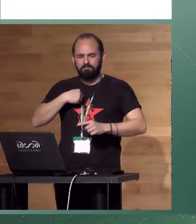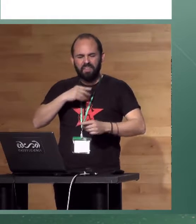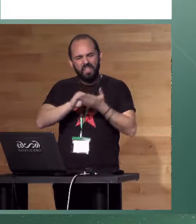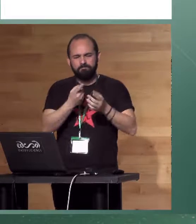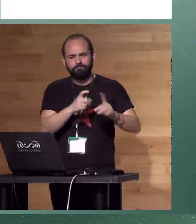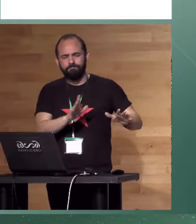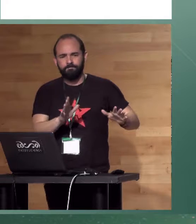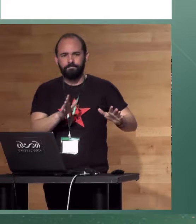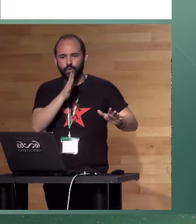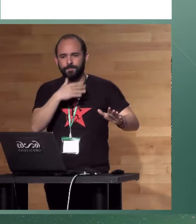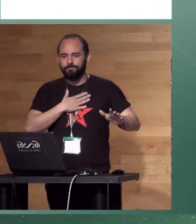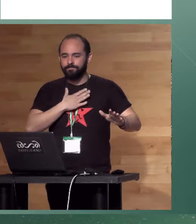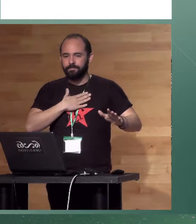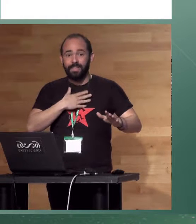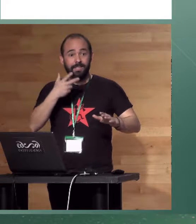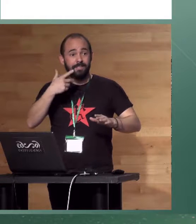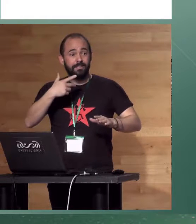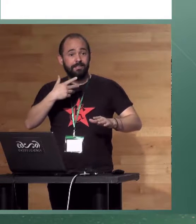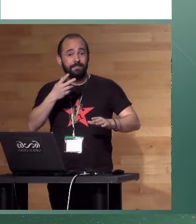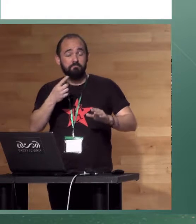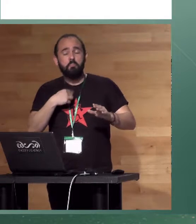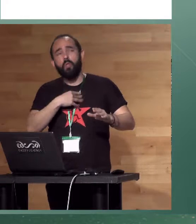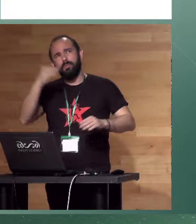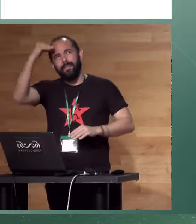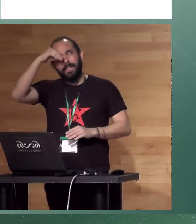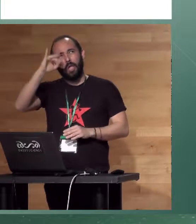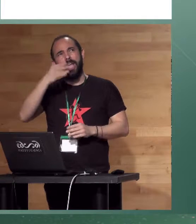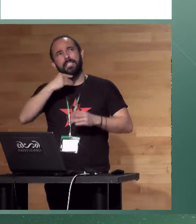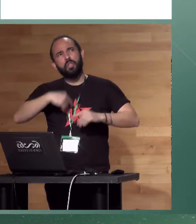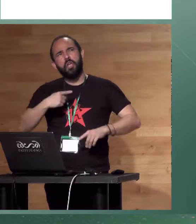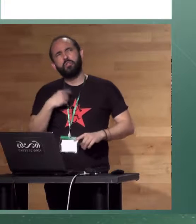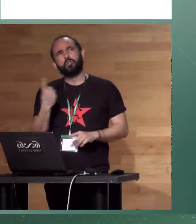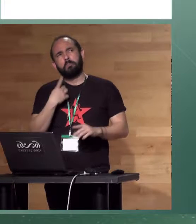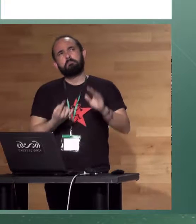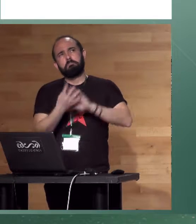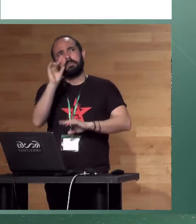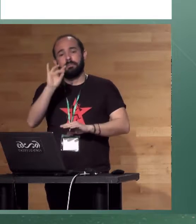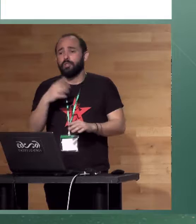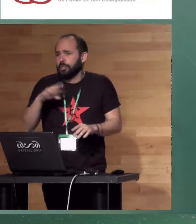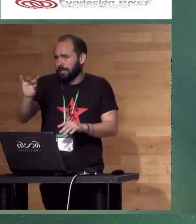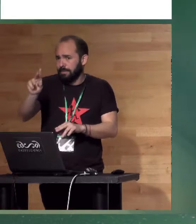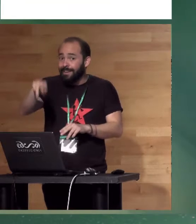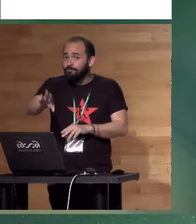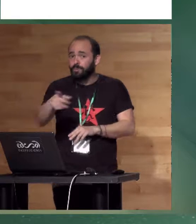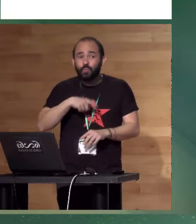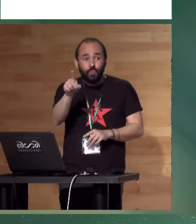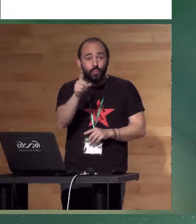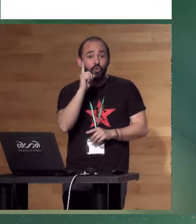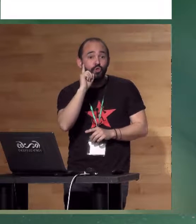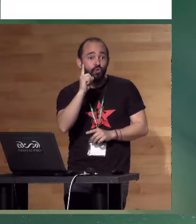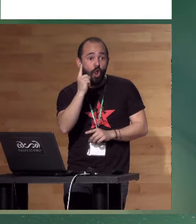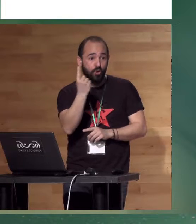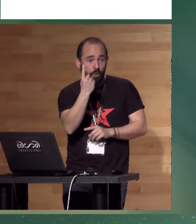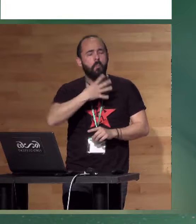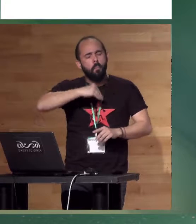Algunas personas dicen, yo no necesito un guión porque yo tengo una idea. Sí, es